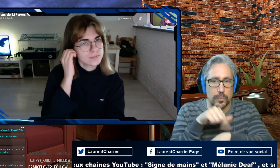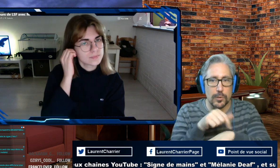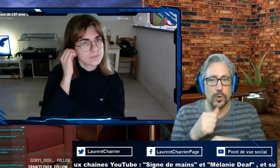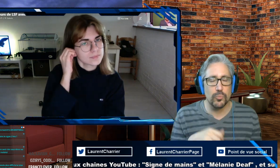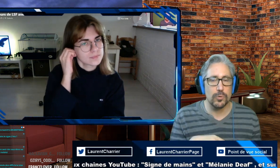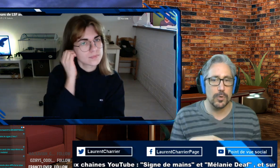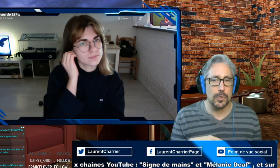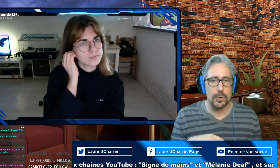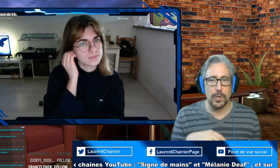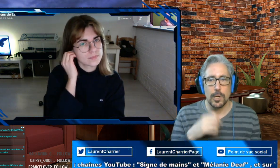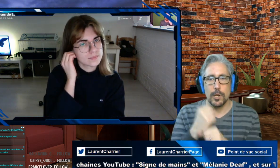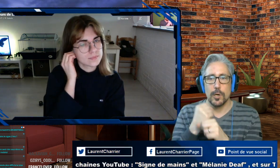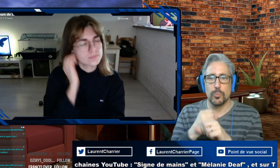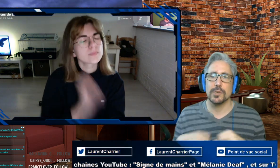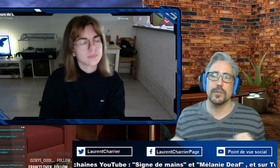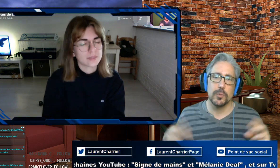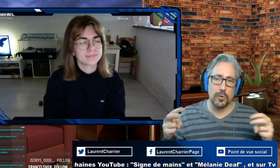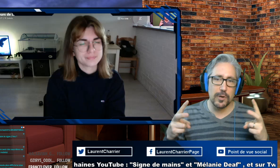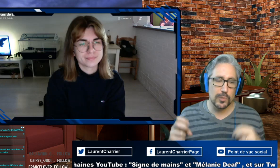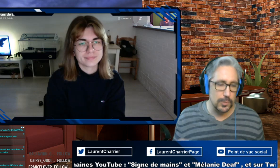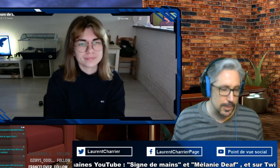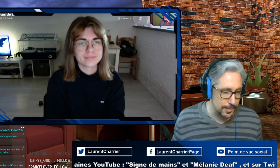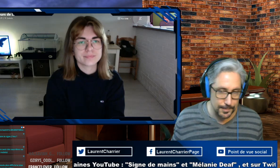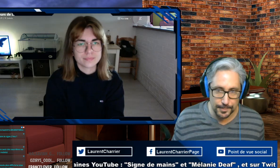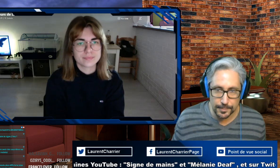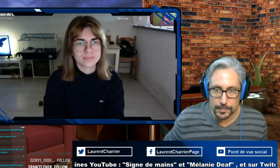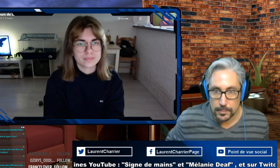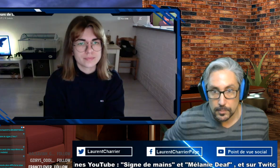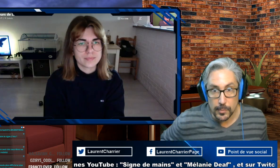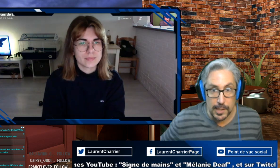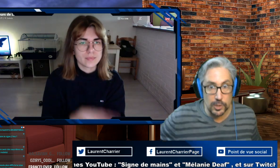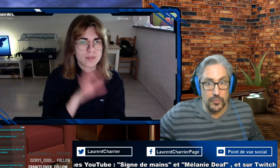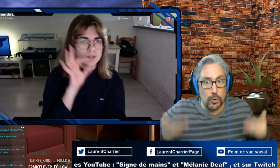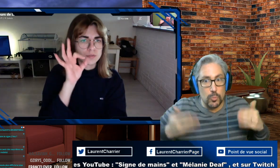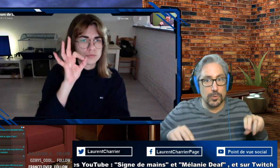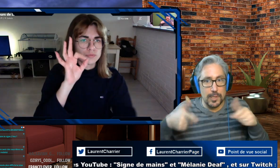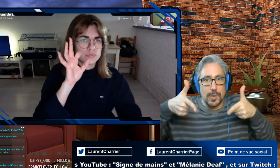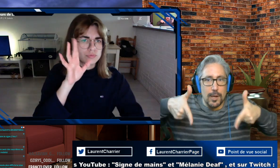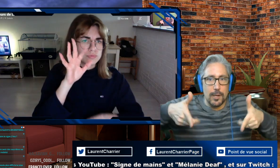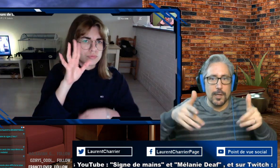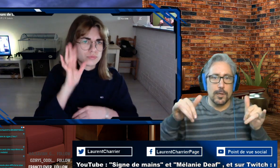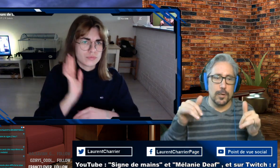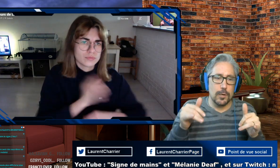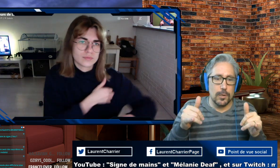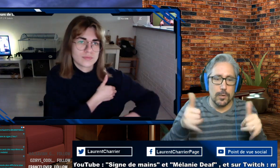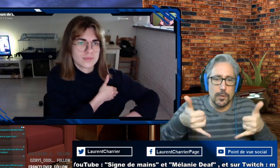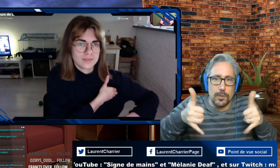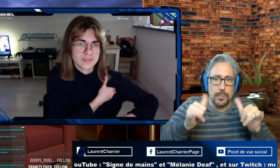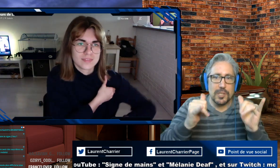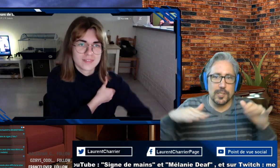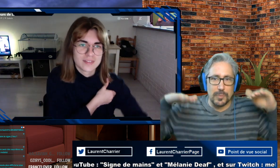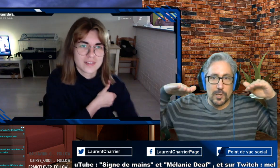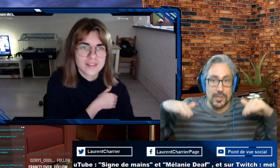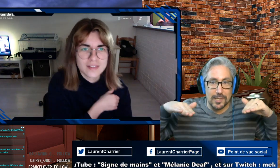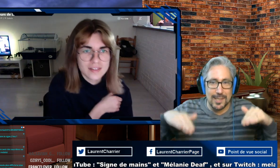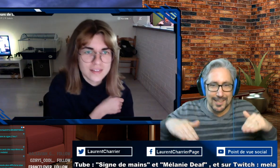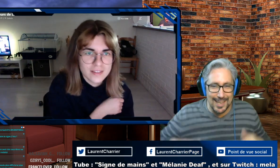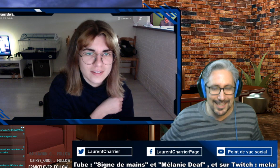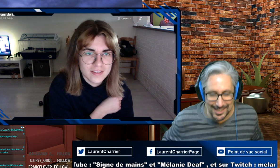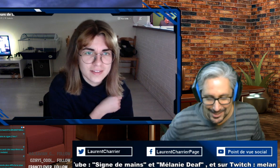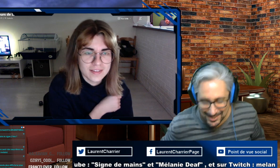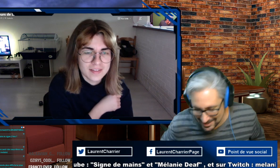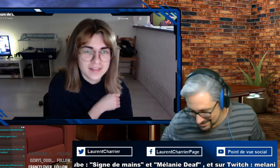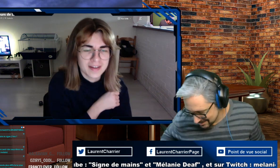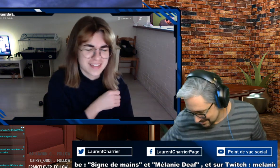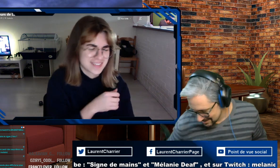de trouver le temps pour travailler, pour faire les sous-titres. Je vais remonter ma chaise parce que ma chaise a